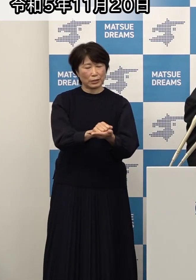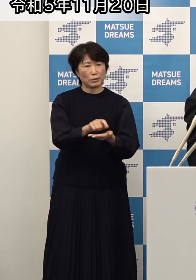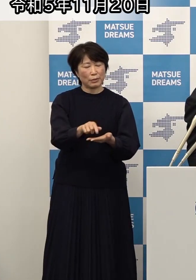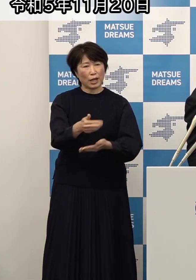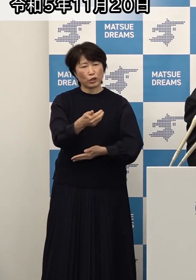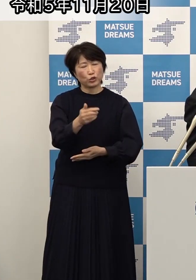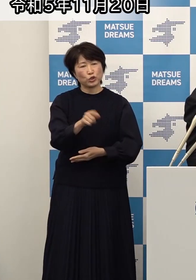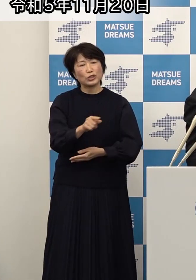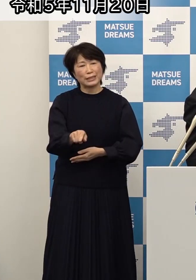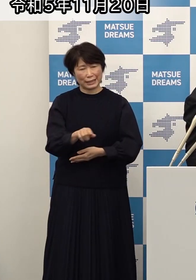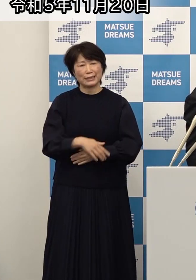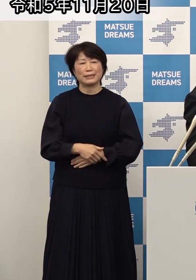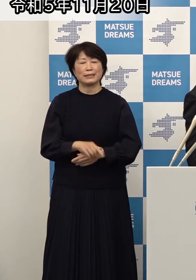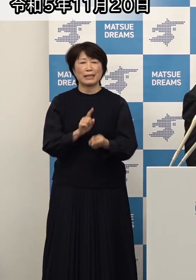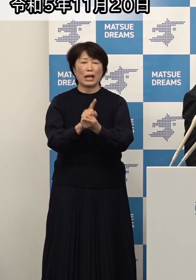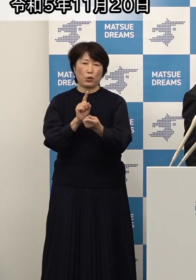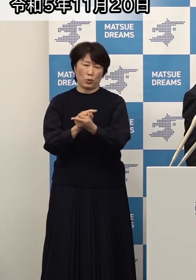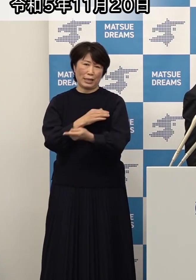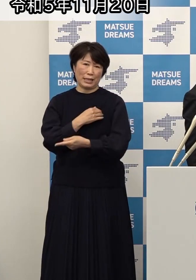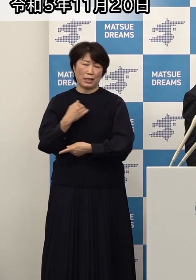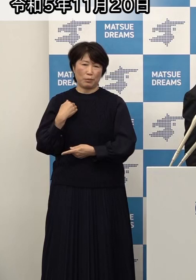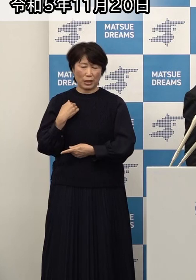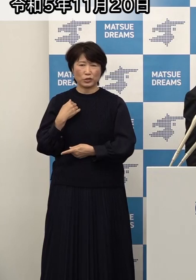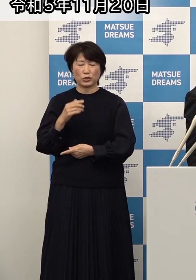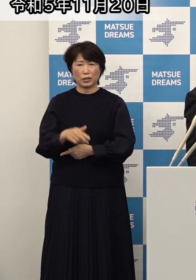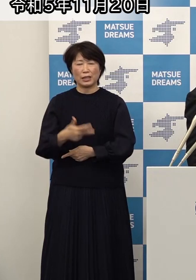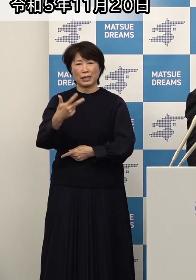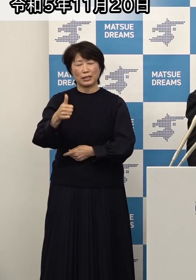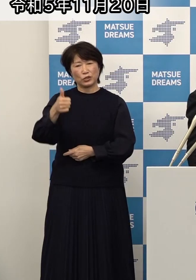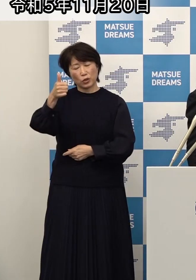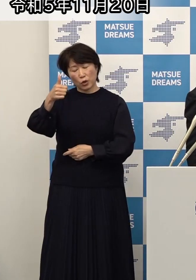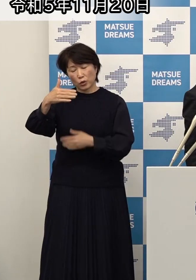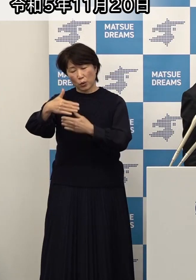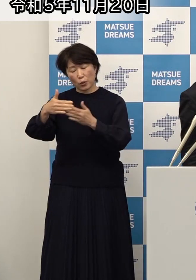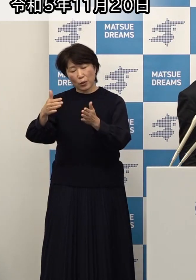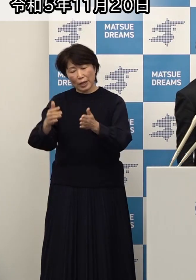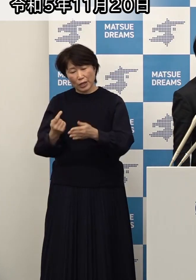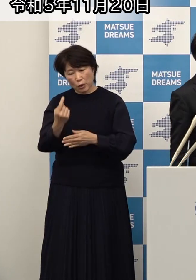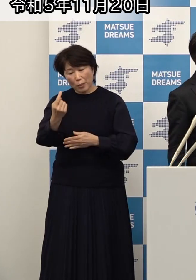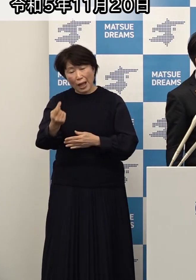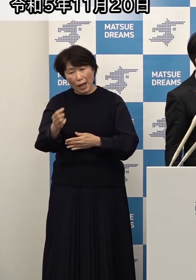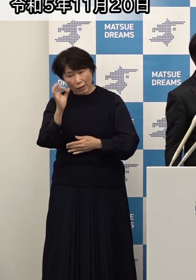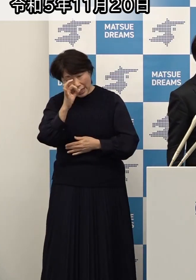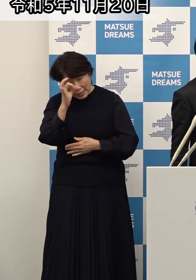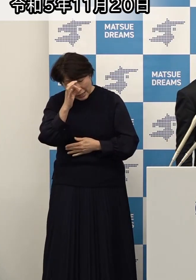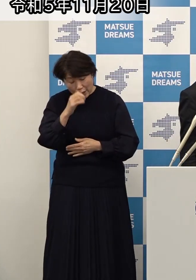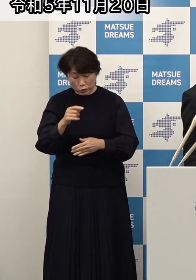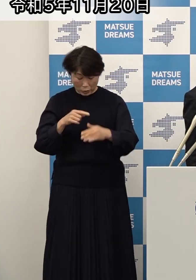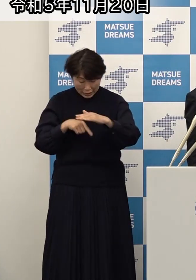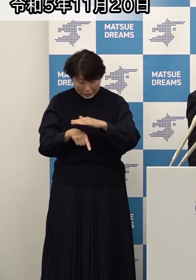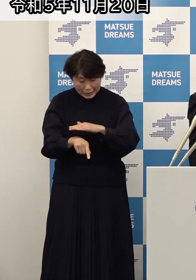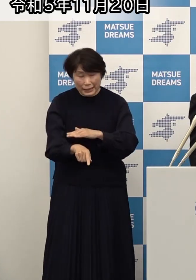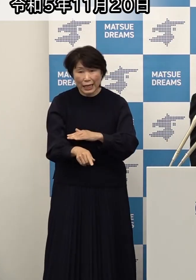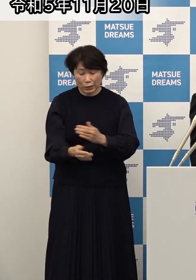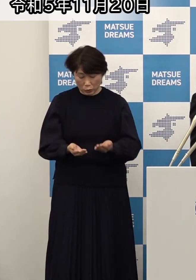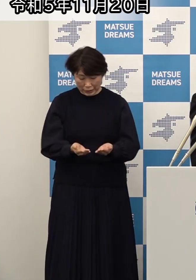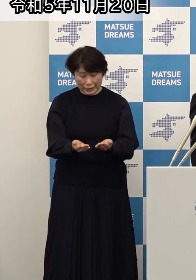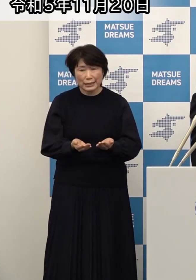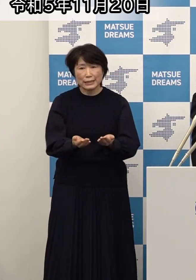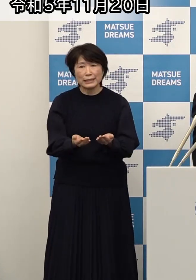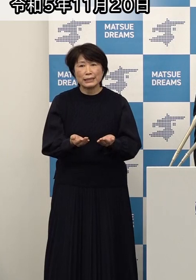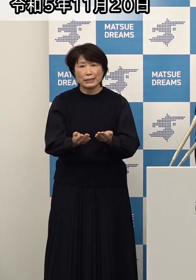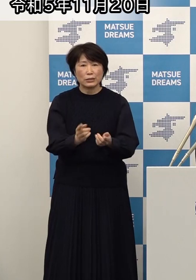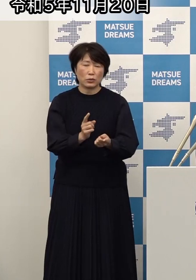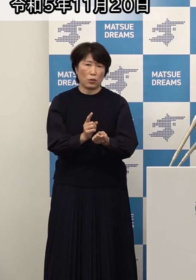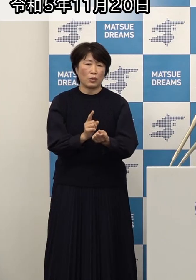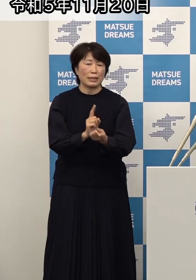私がおります市長室の前でありましたり、5階にあります議場でありましたり、地下にあります免震装置とい